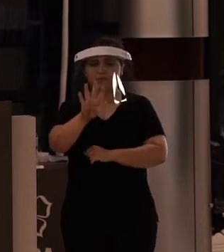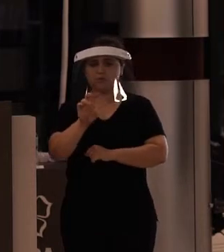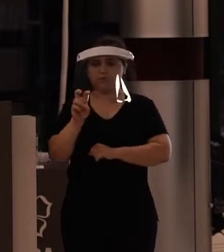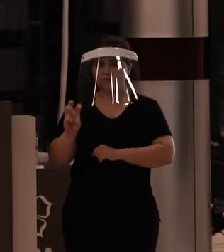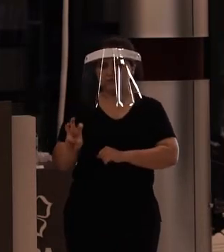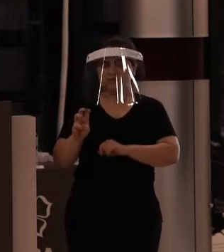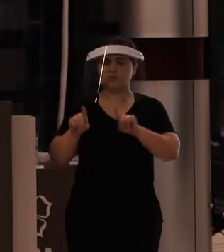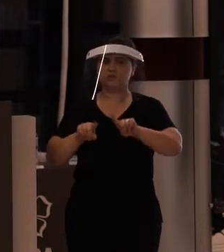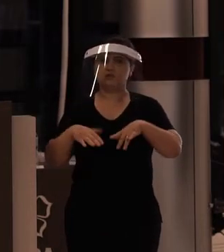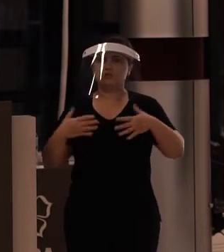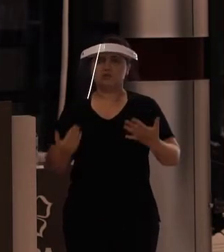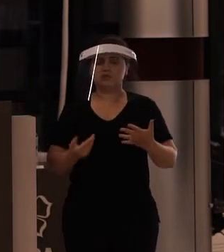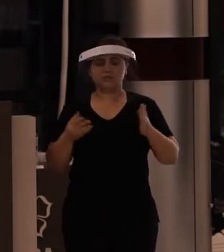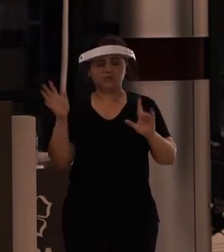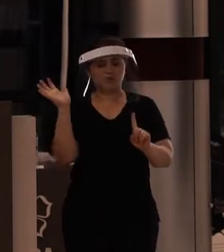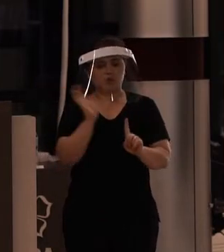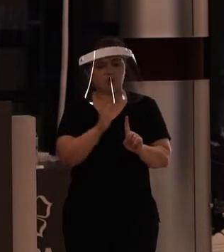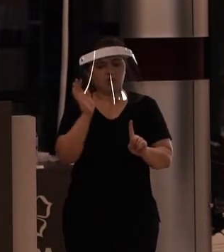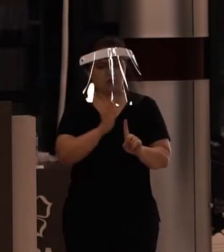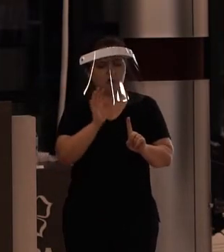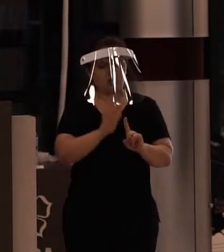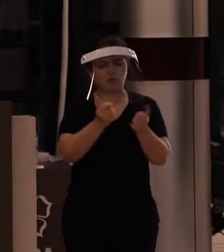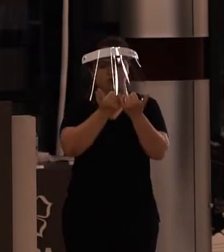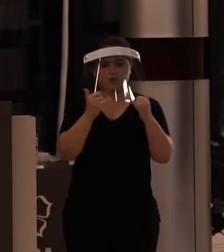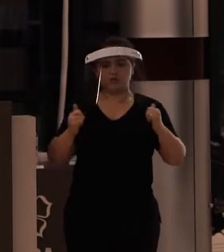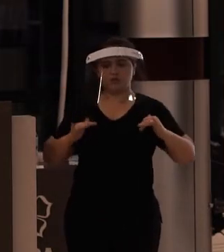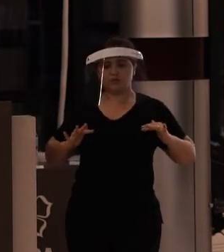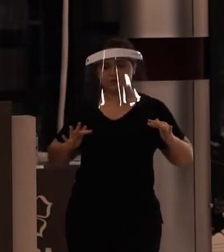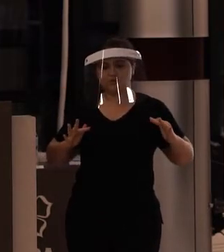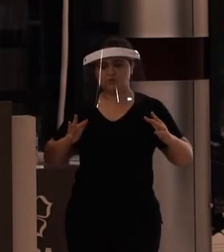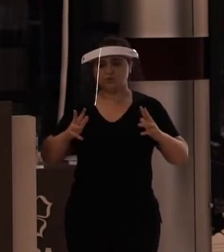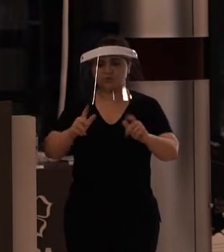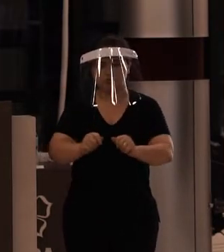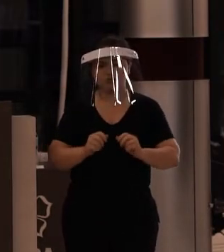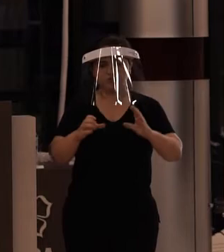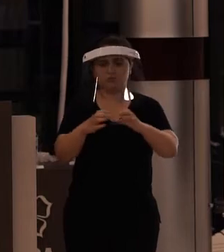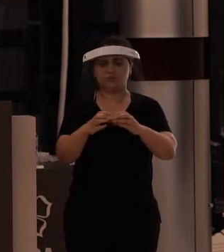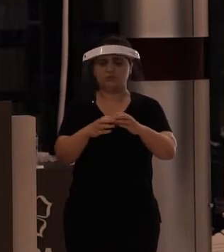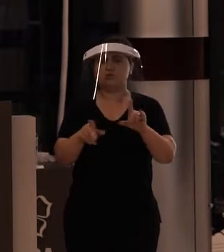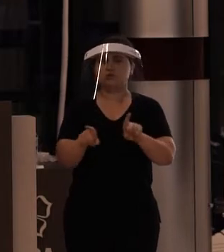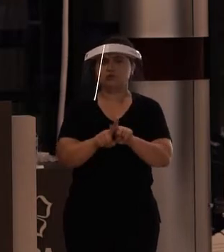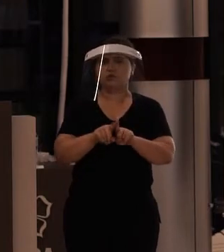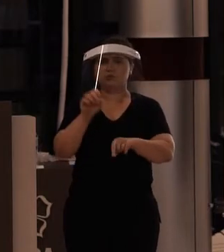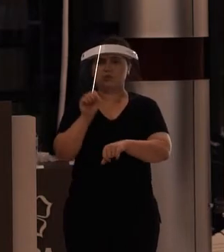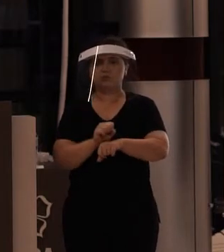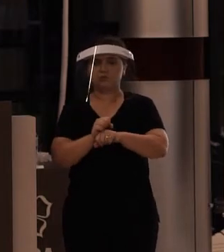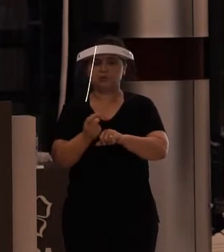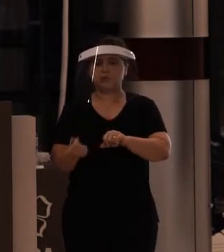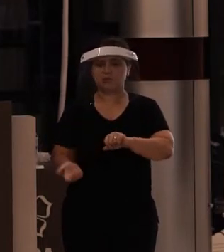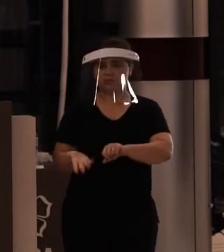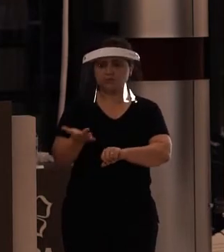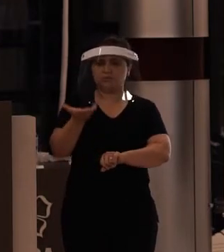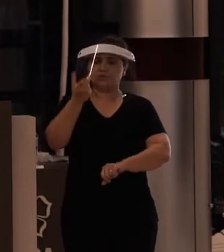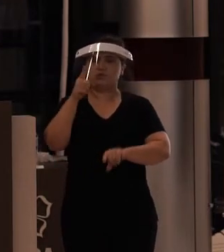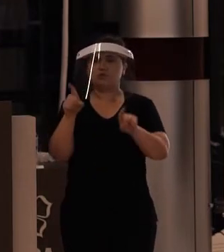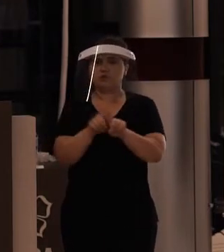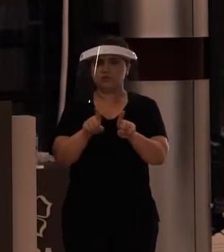né? Aqui afeta o fornecimento de energia de toda a unidade, parada, custo elevado. Aqui